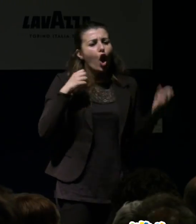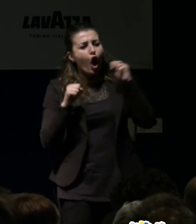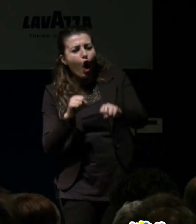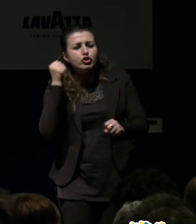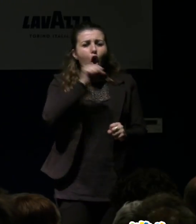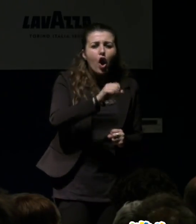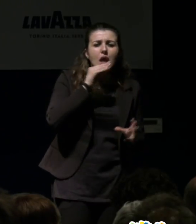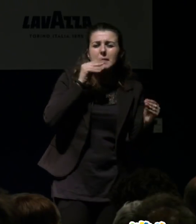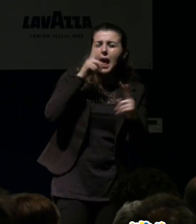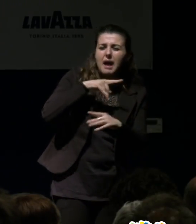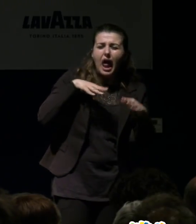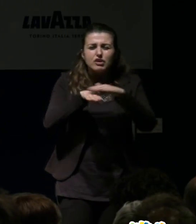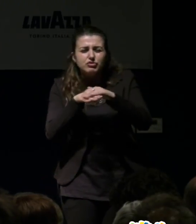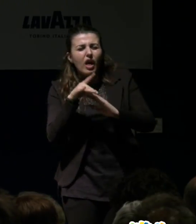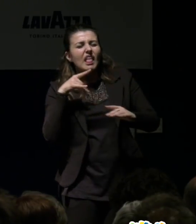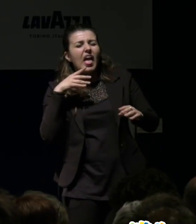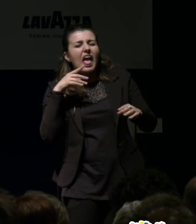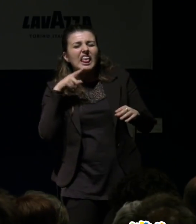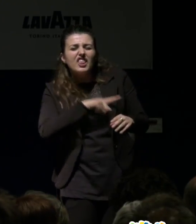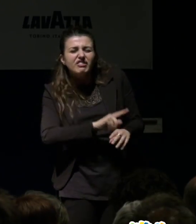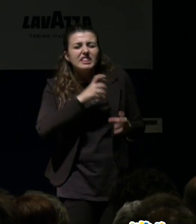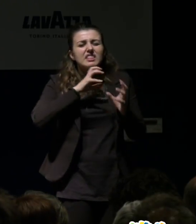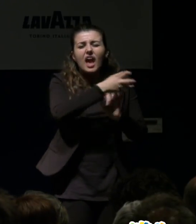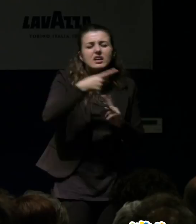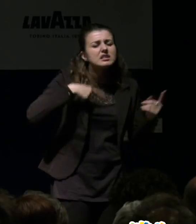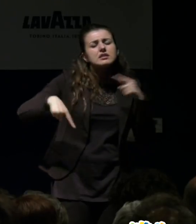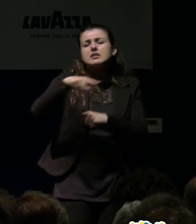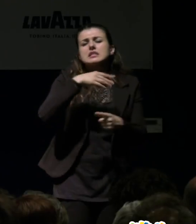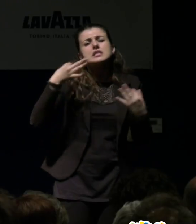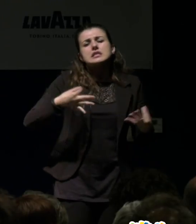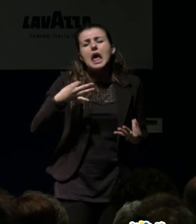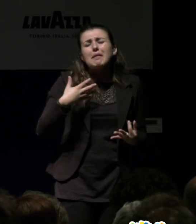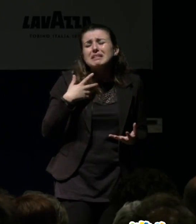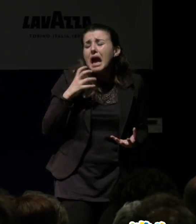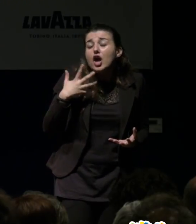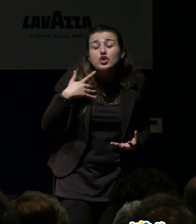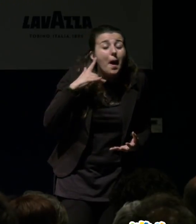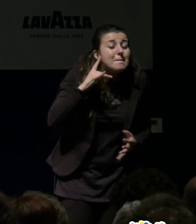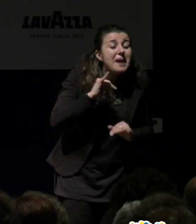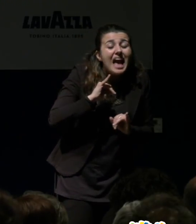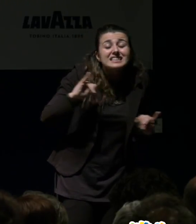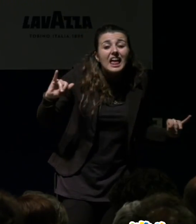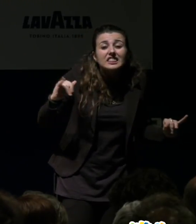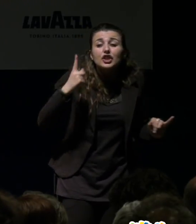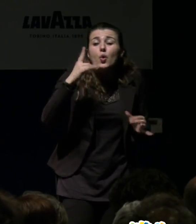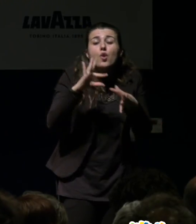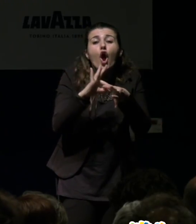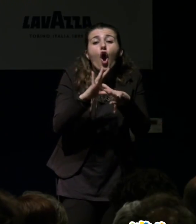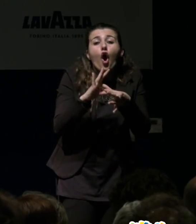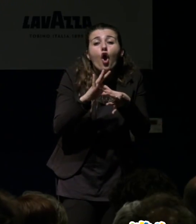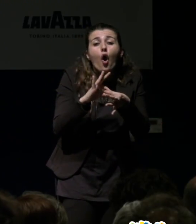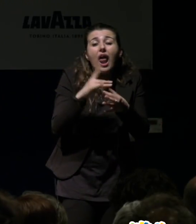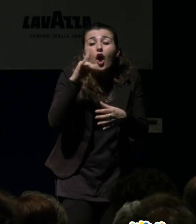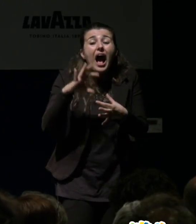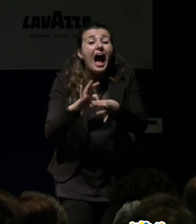sparla tutti con tutti ci si invidia a tutti con tutti non raramente ho sentito da un mio collega salo punto quelle che sono miei amici